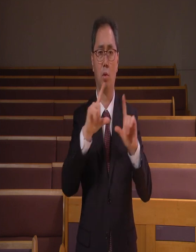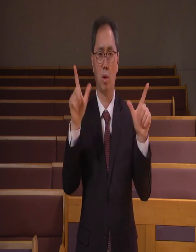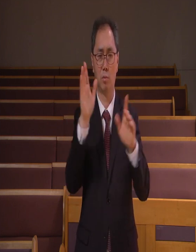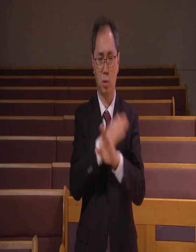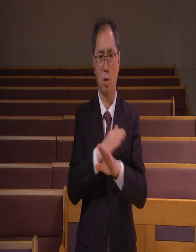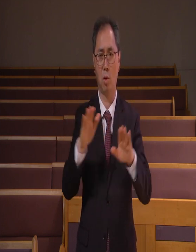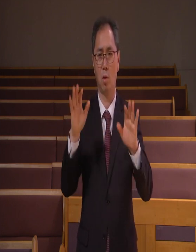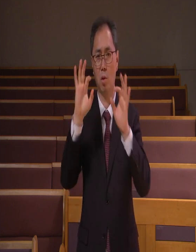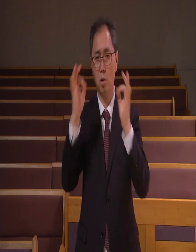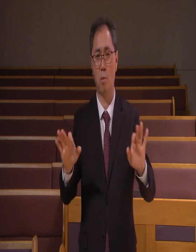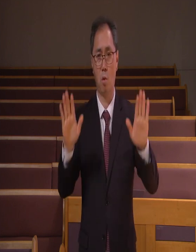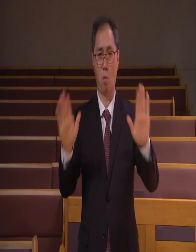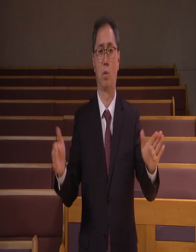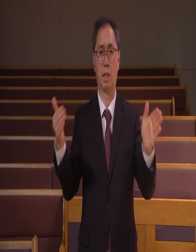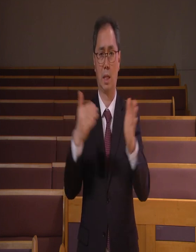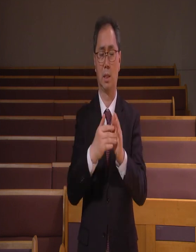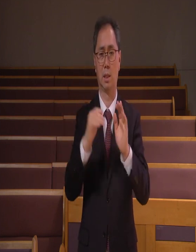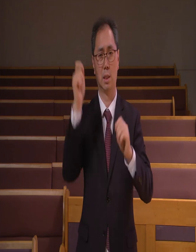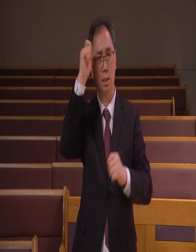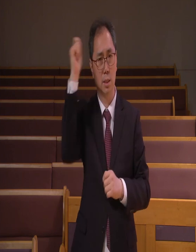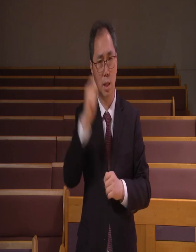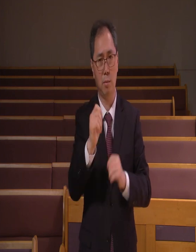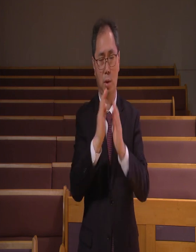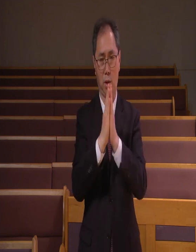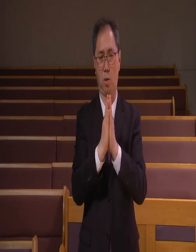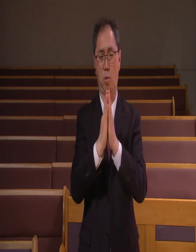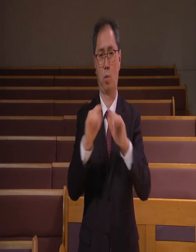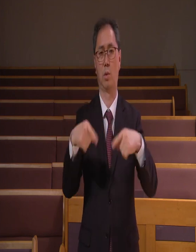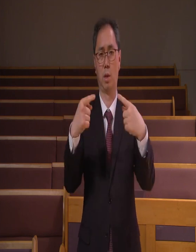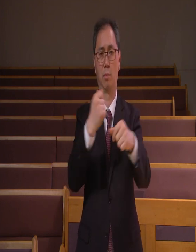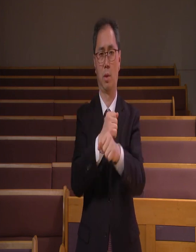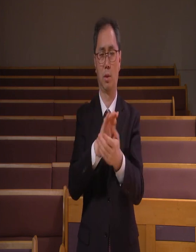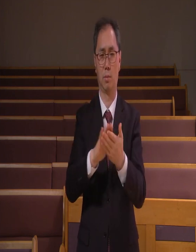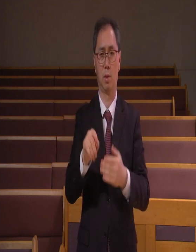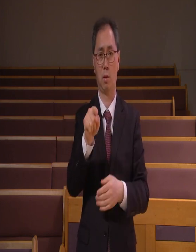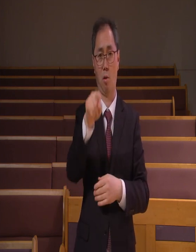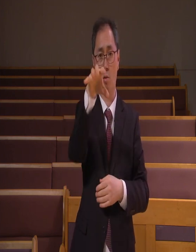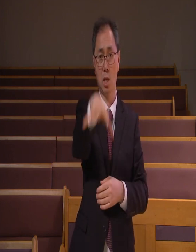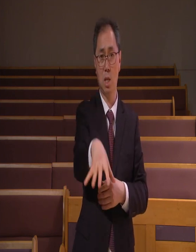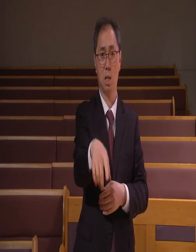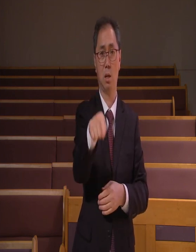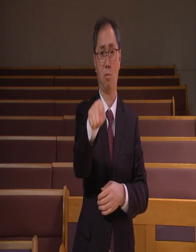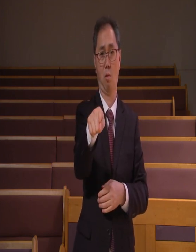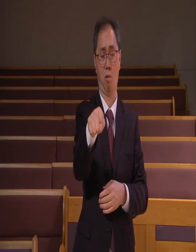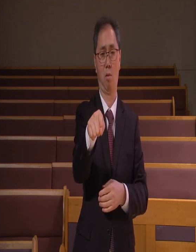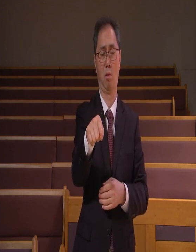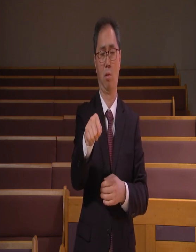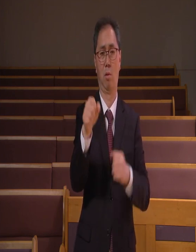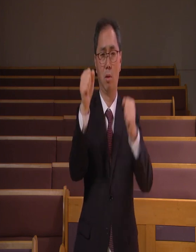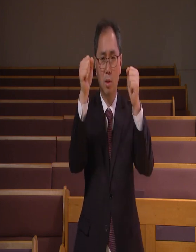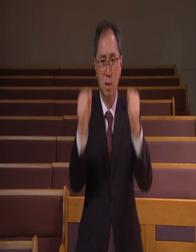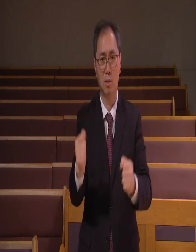월요일부터 오늘까지 이 새벽을 지켰습니다. 거기 너 있었는가 그때에